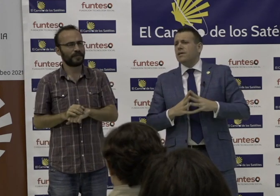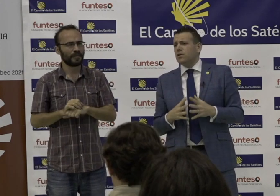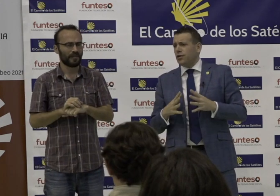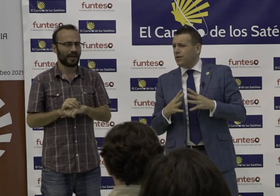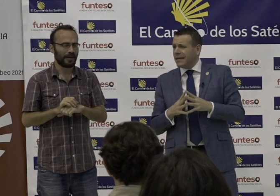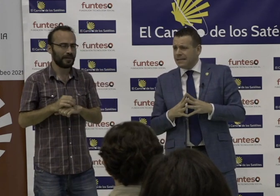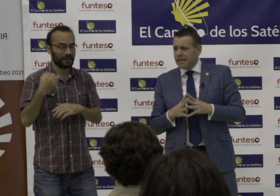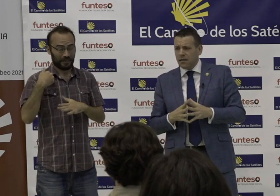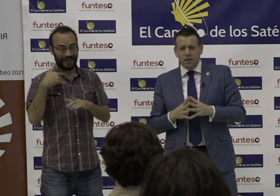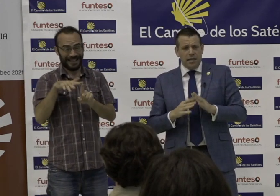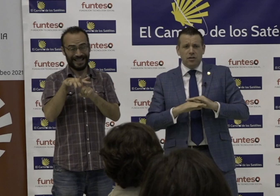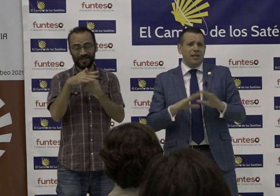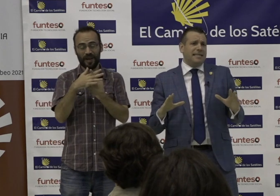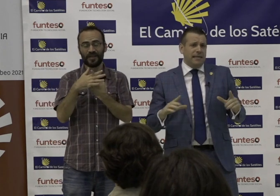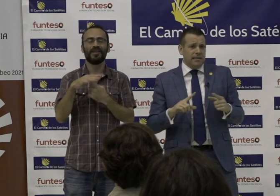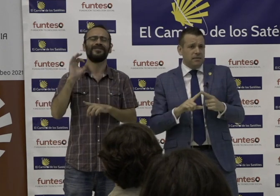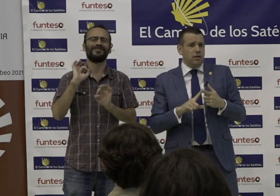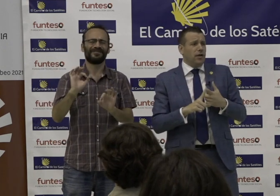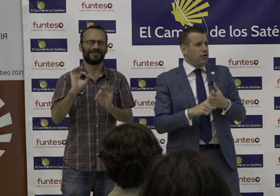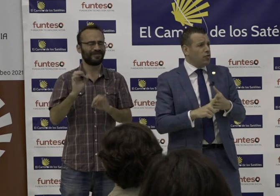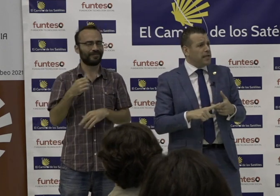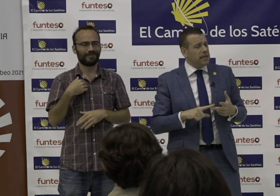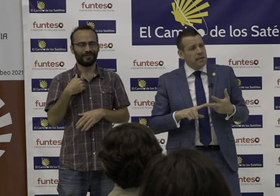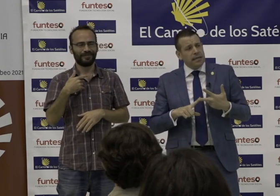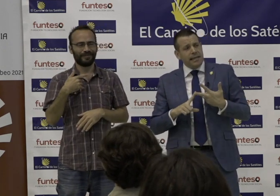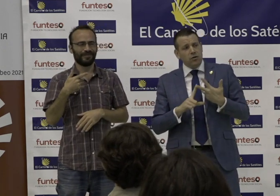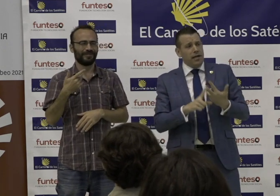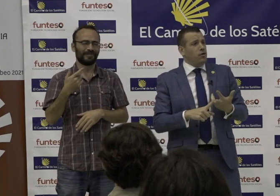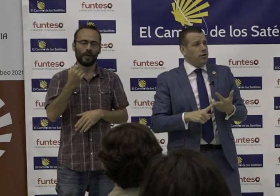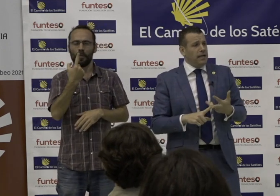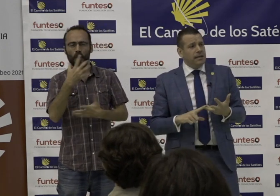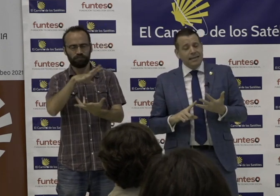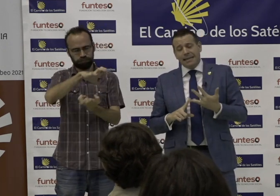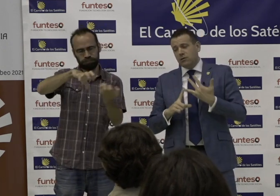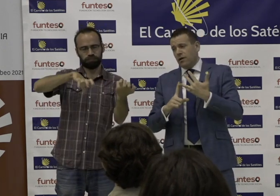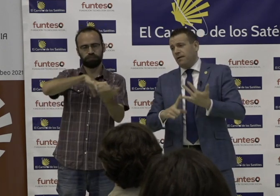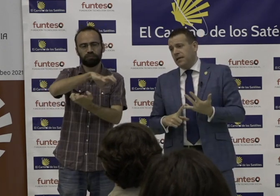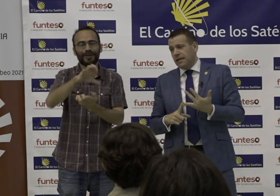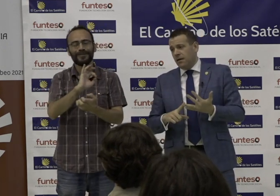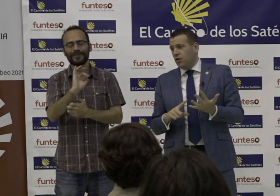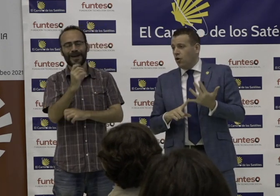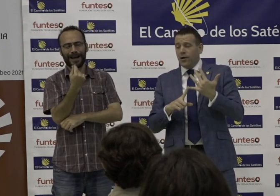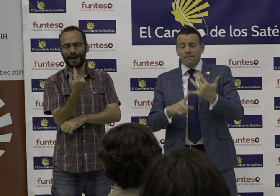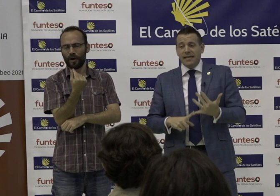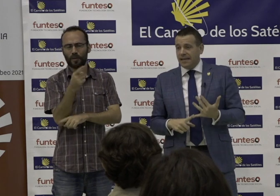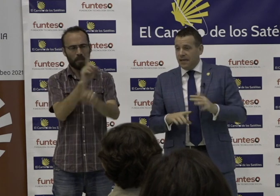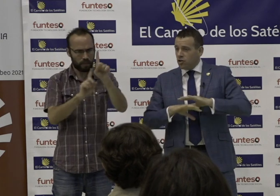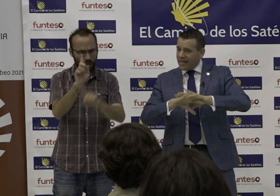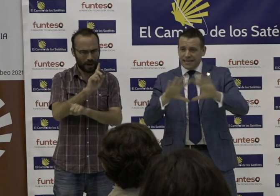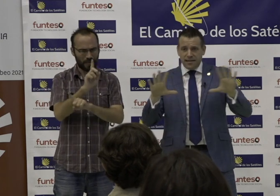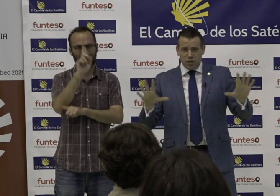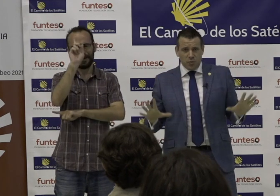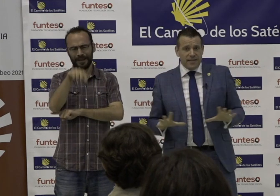que estaba en una situación crítica en todas las áreas, tanto la económica, tanto la emocional, tanto la familiar como la